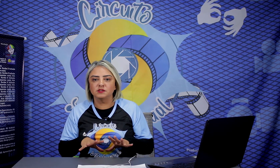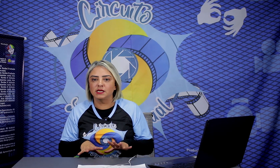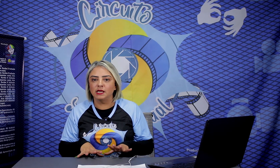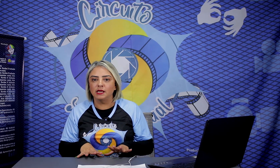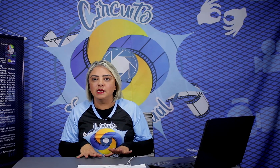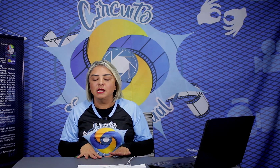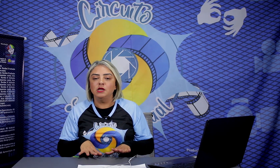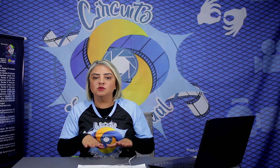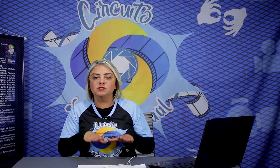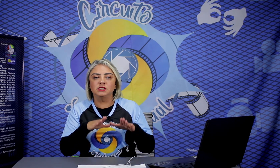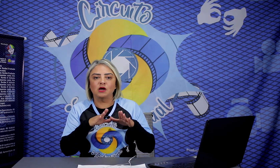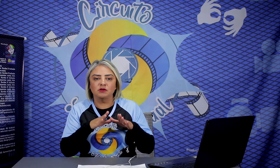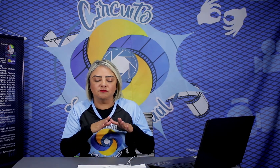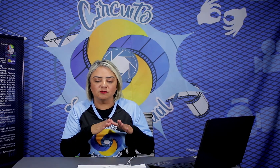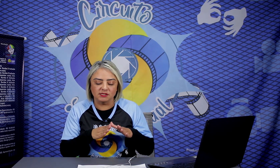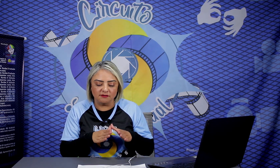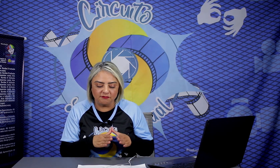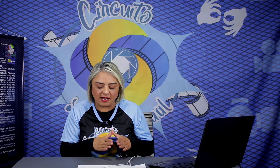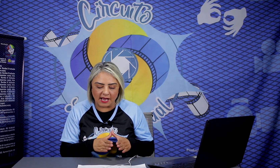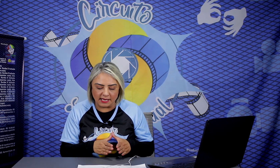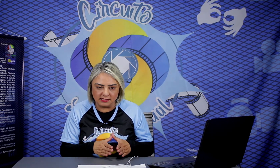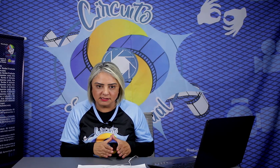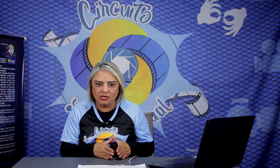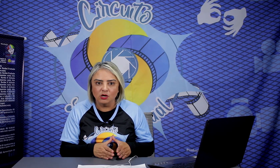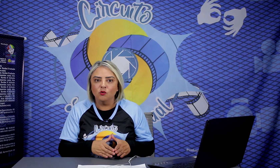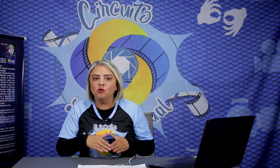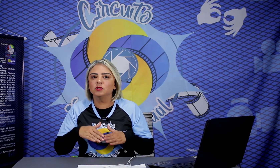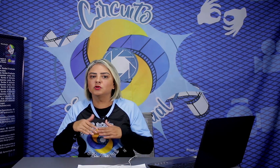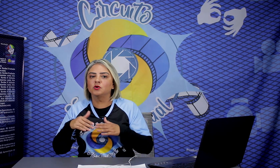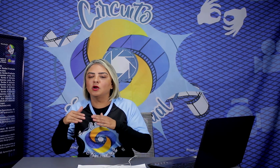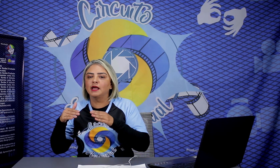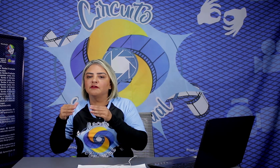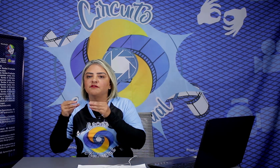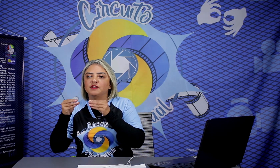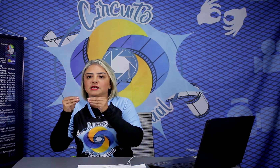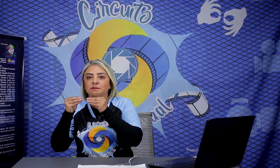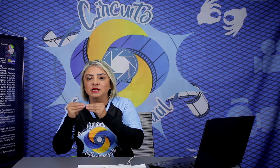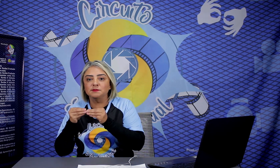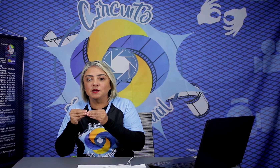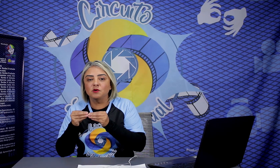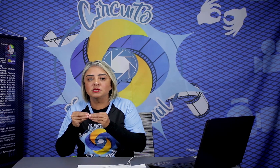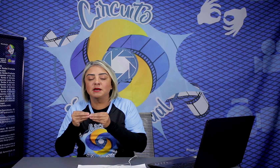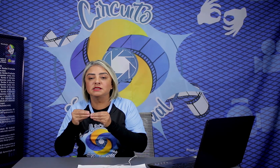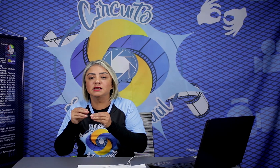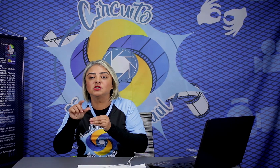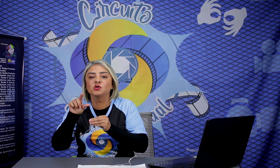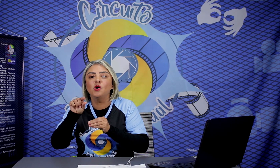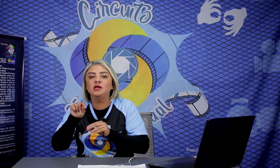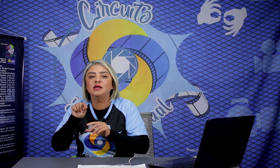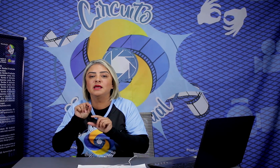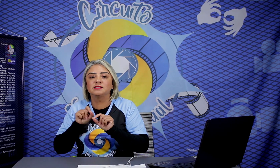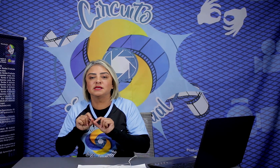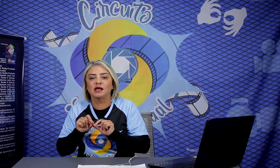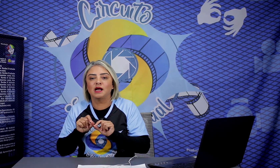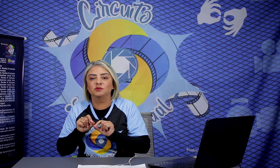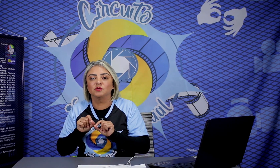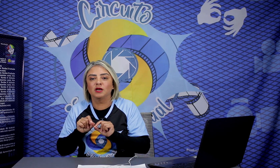você e o sinal que você faz, o outro colega fez a mesma coisa, mas a escolha lexical do colega